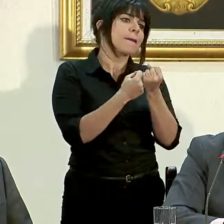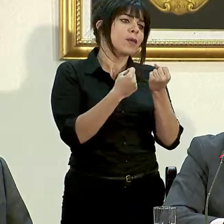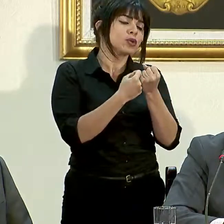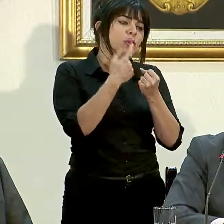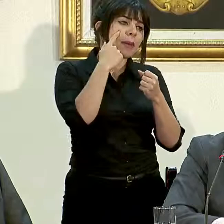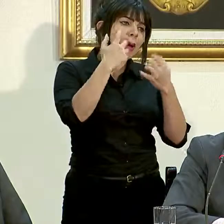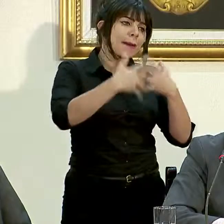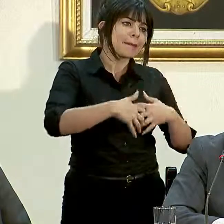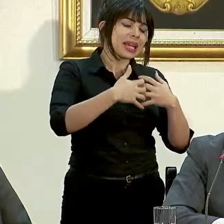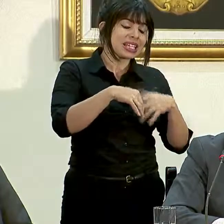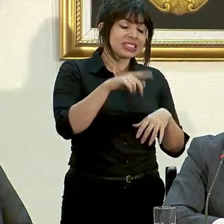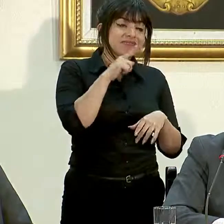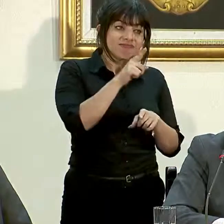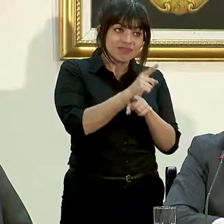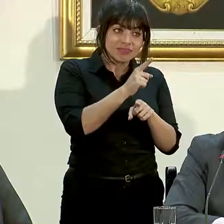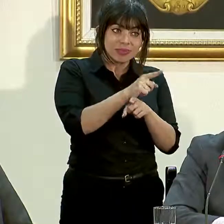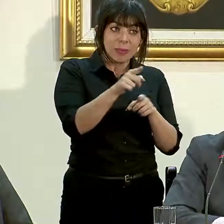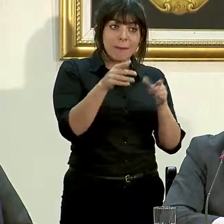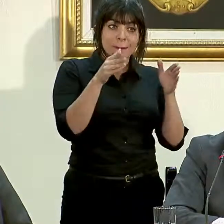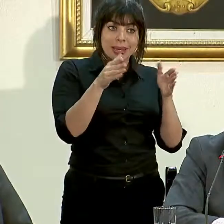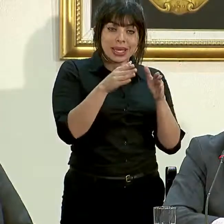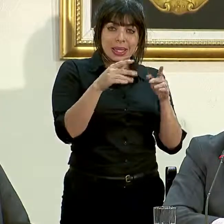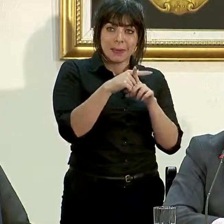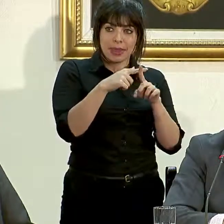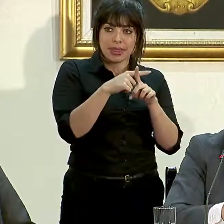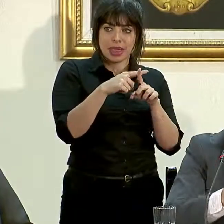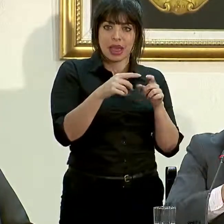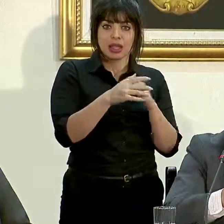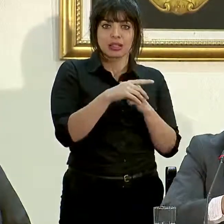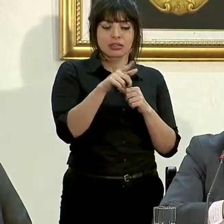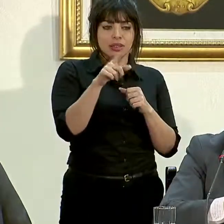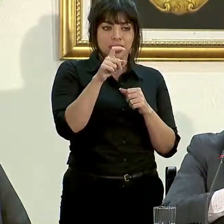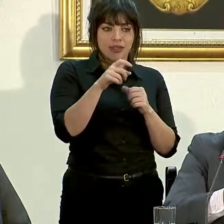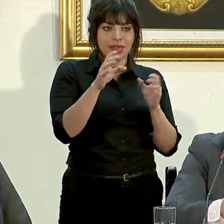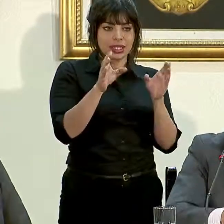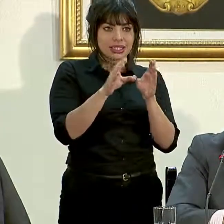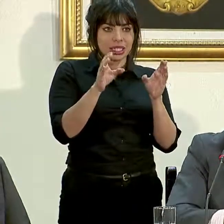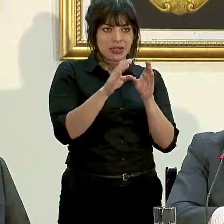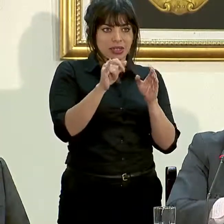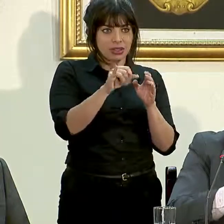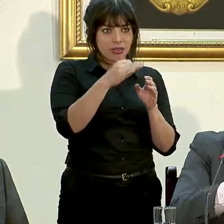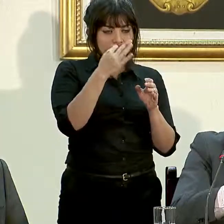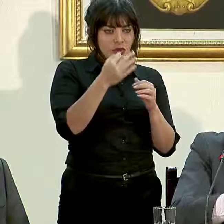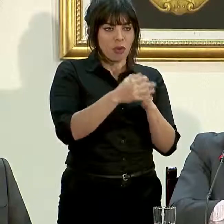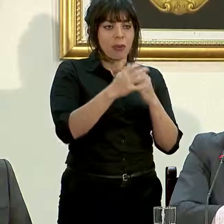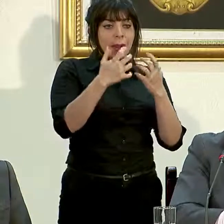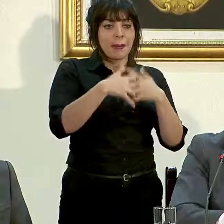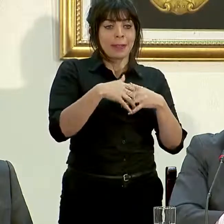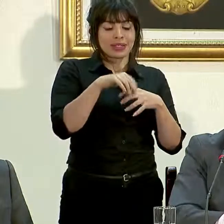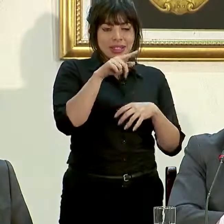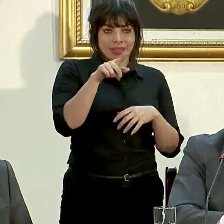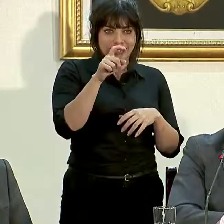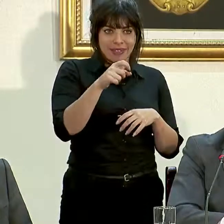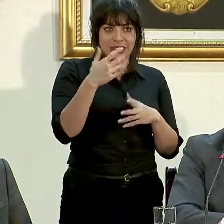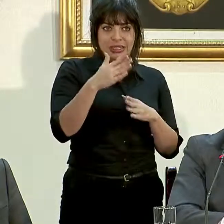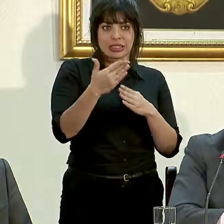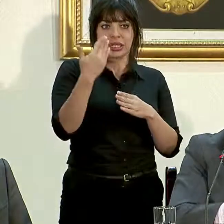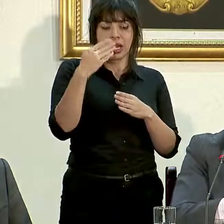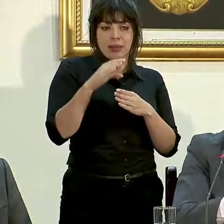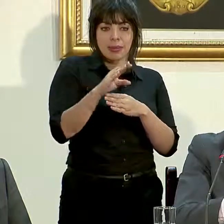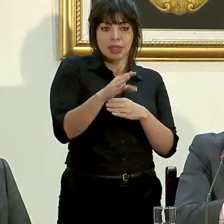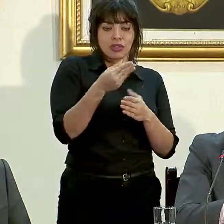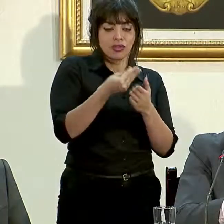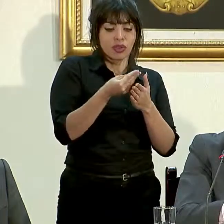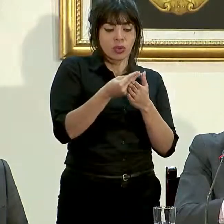a empresas que efectivamente fueran pequeñas y medianas, que tenían que certificarse así, las empresas tenían que haber invertido los